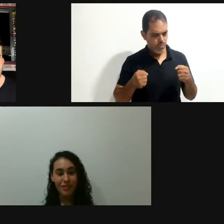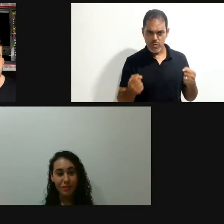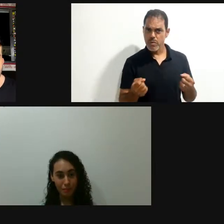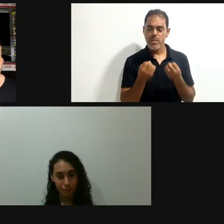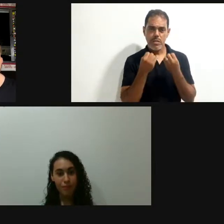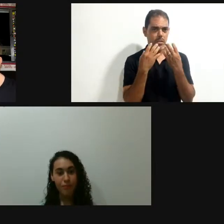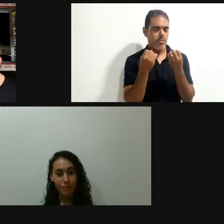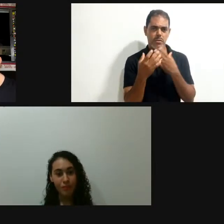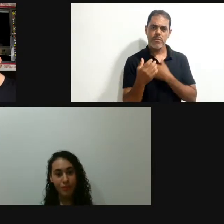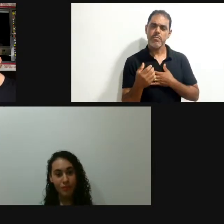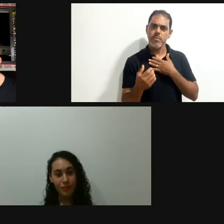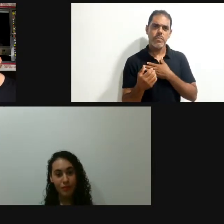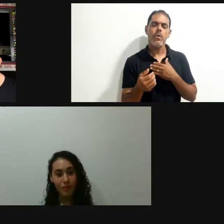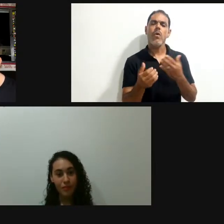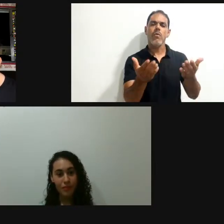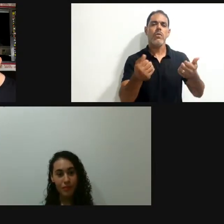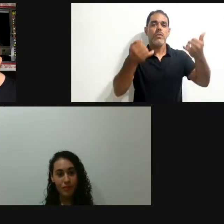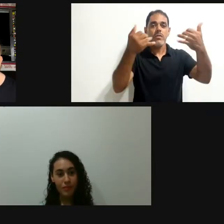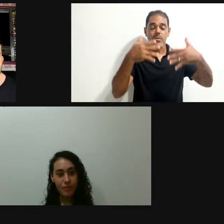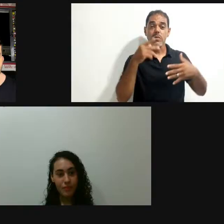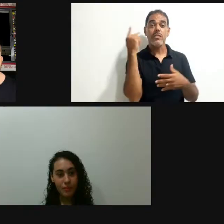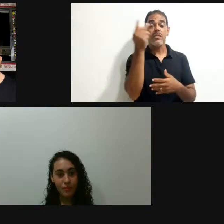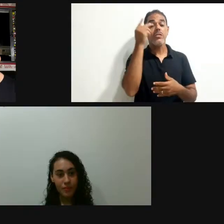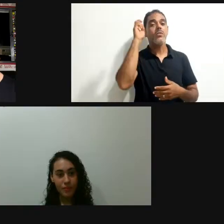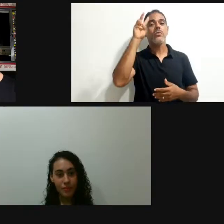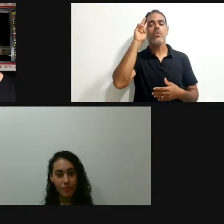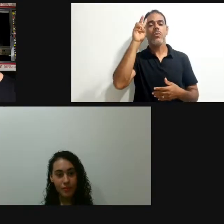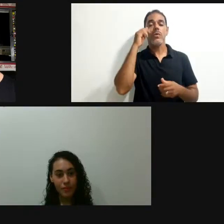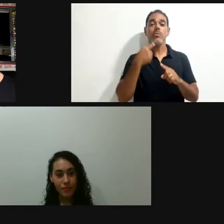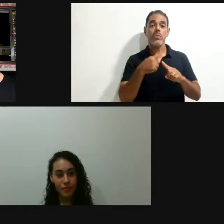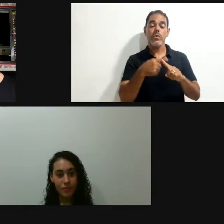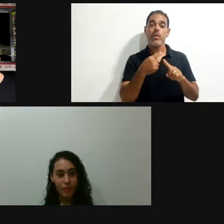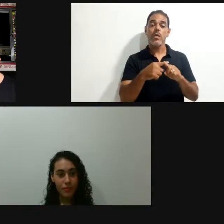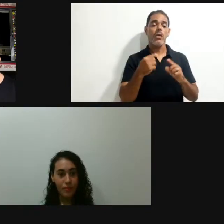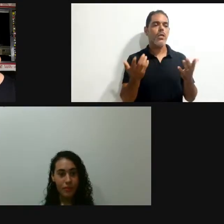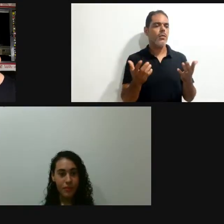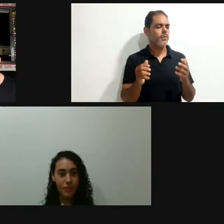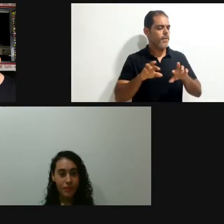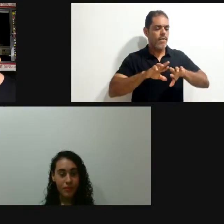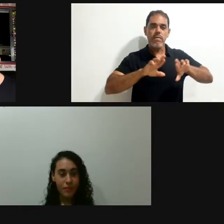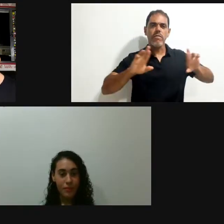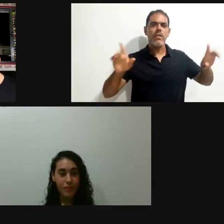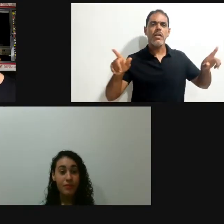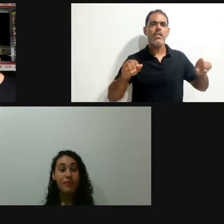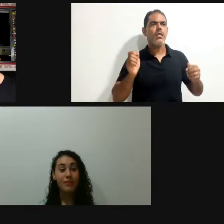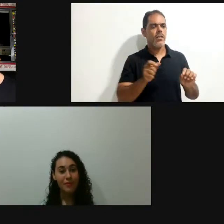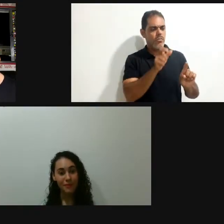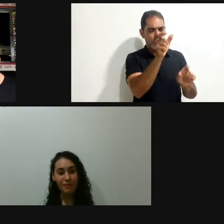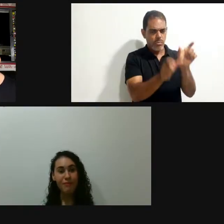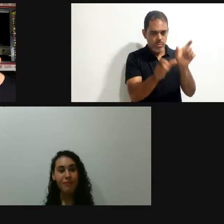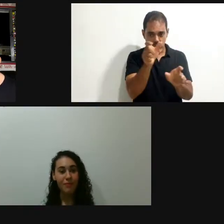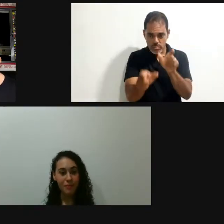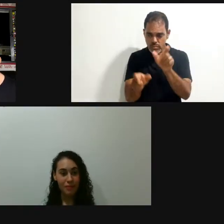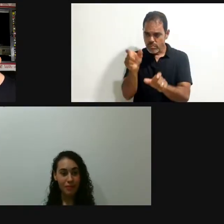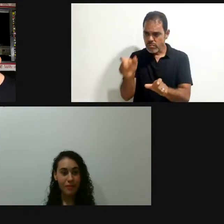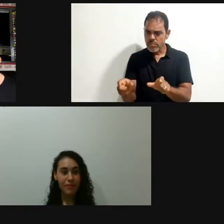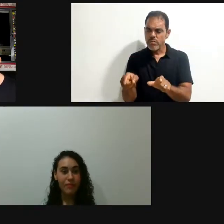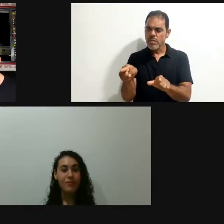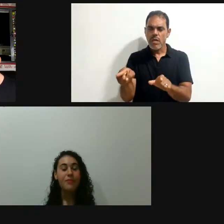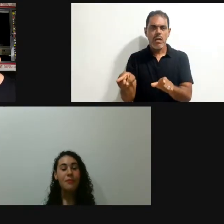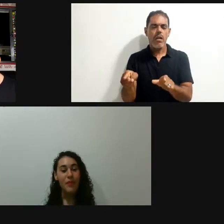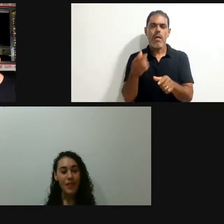pouquinho da história, porque ele tem ele tem um mundo, ele tem as personagens, elas são órfãos, não é